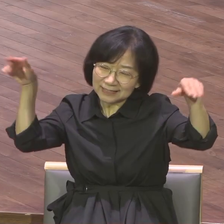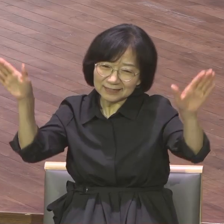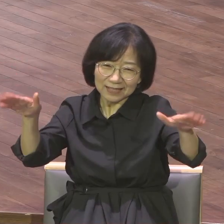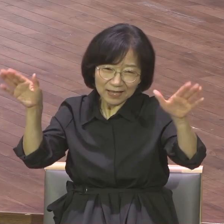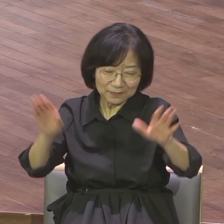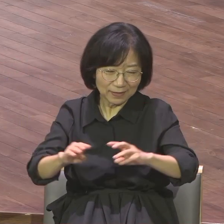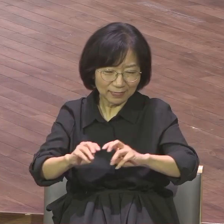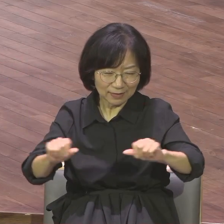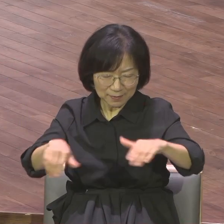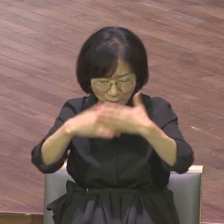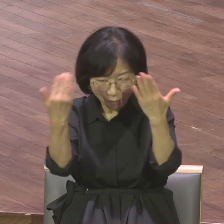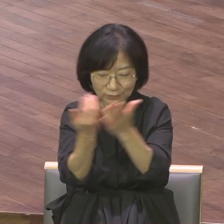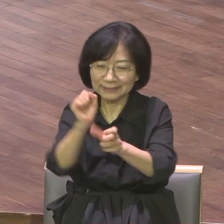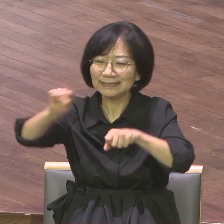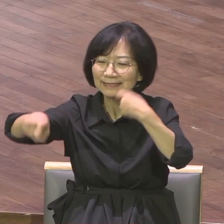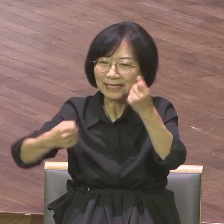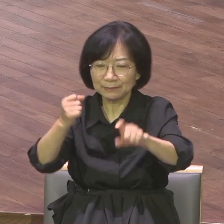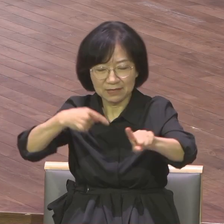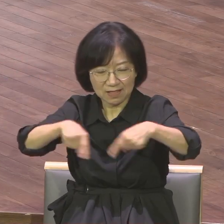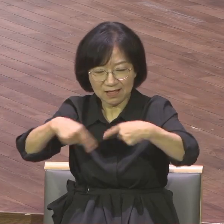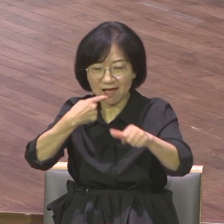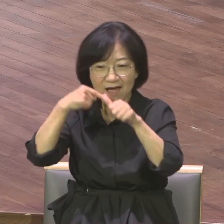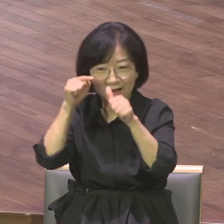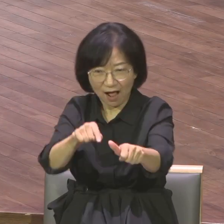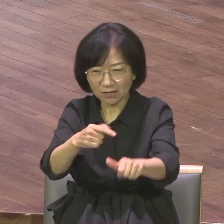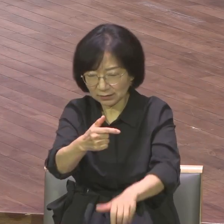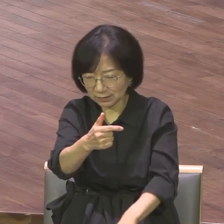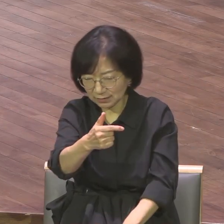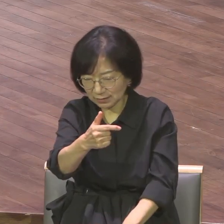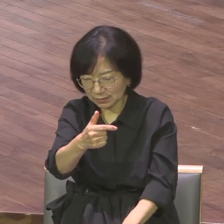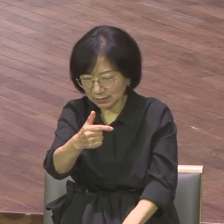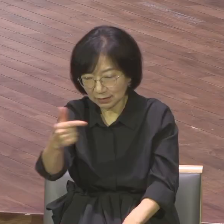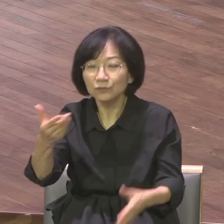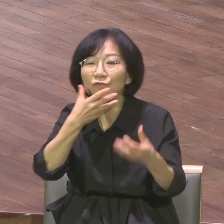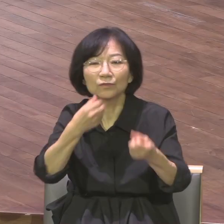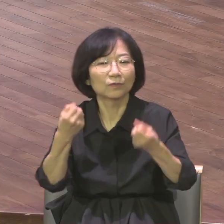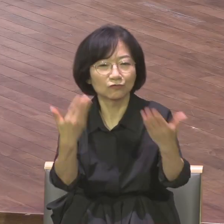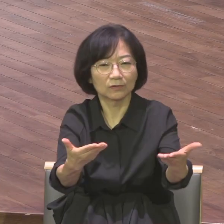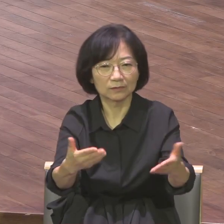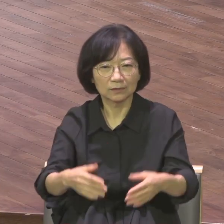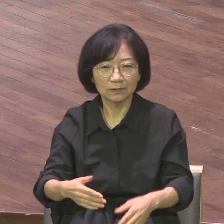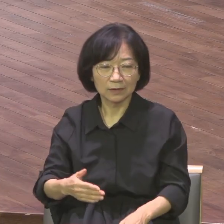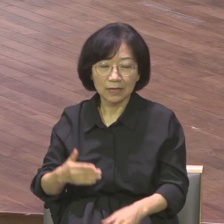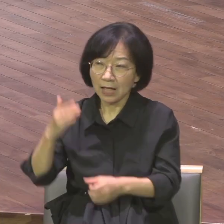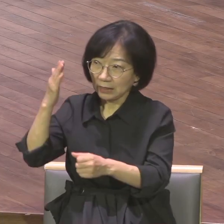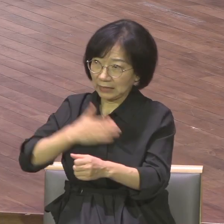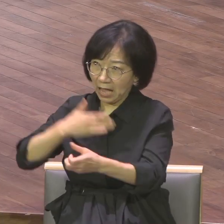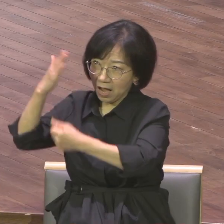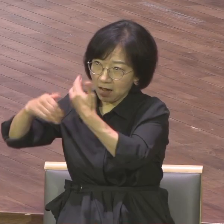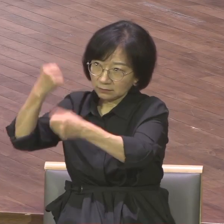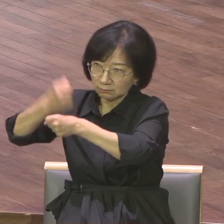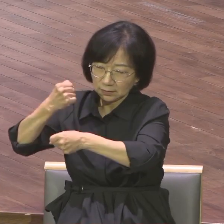모든 생물들을 다스리라 하시니라. 다 가져라. 내가 창조한 거 너가 다 해.